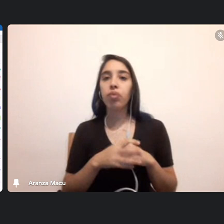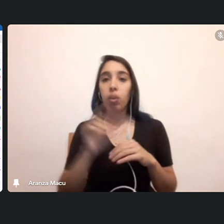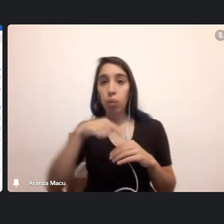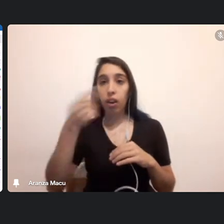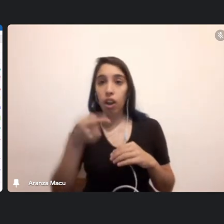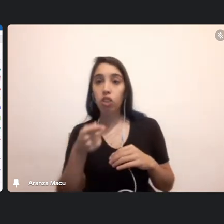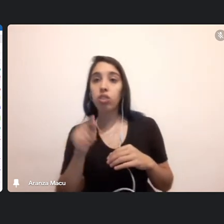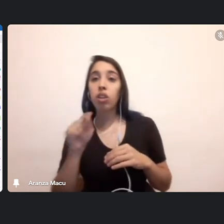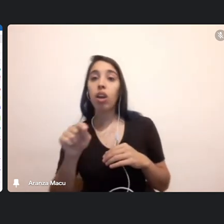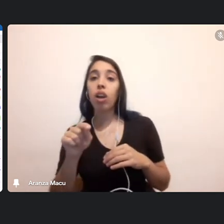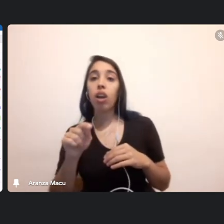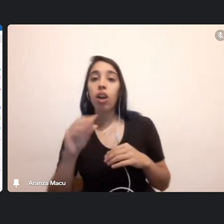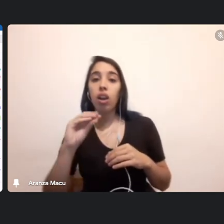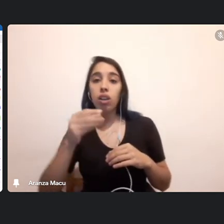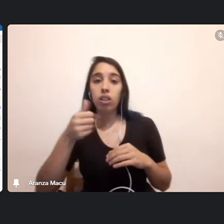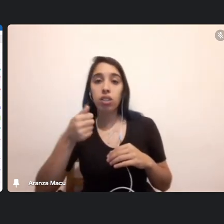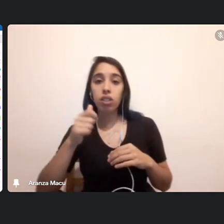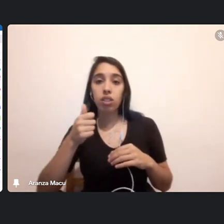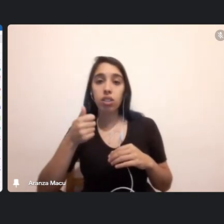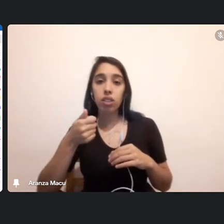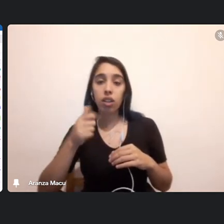verbo o sustantivo.